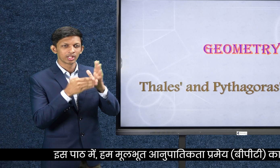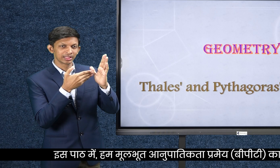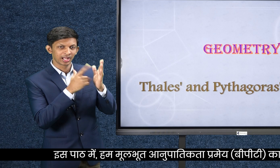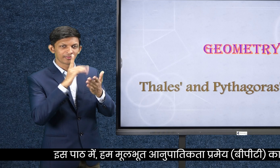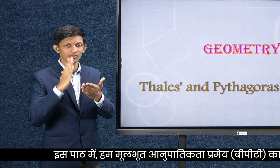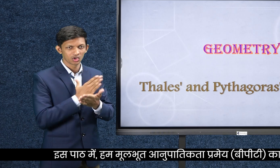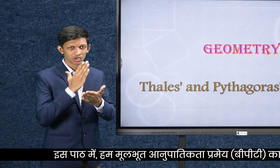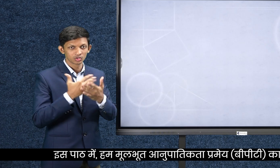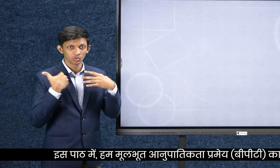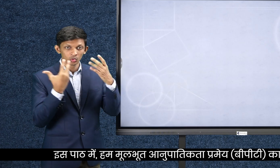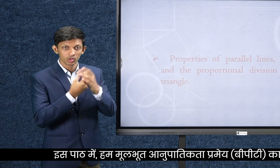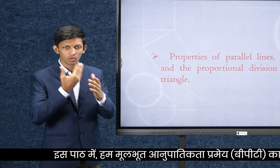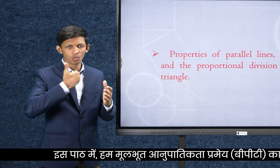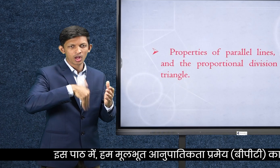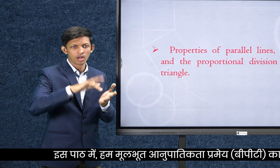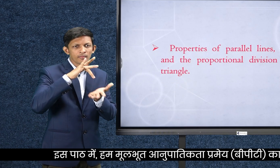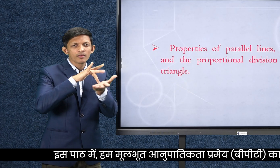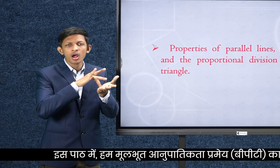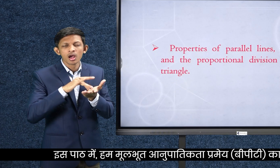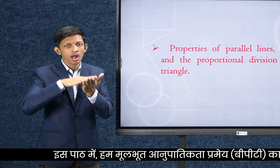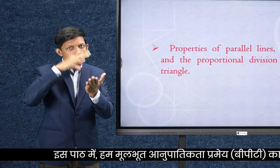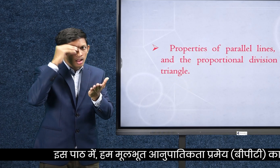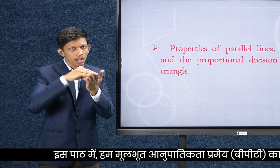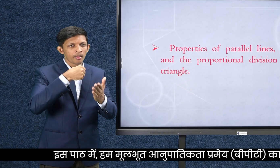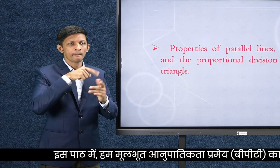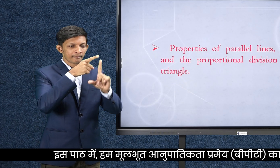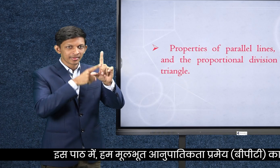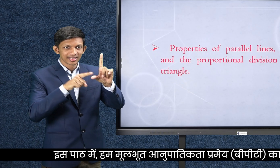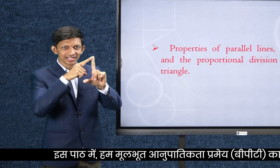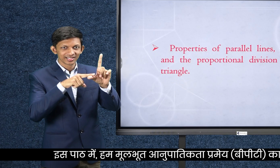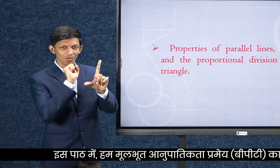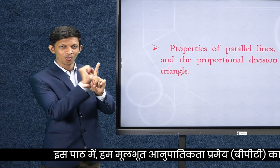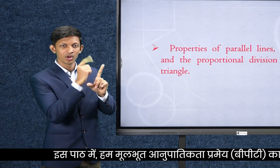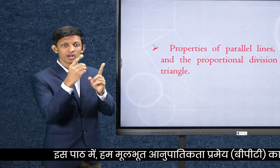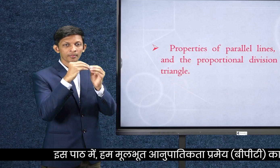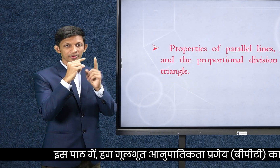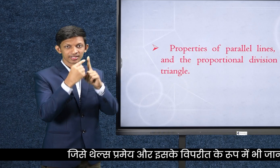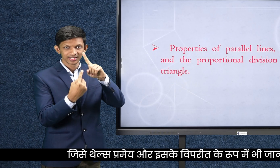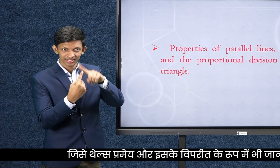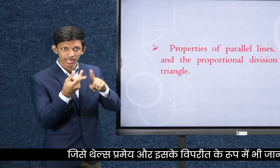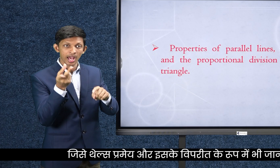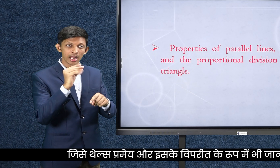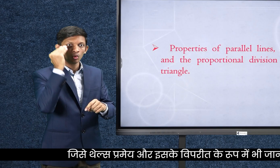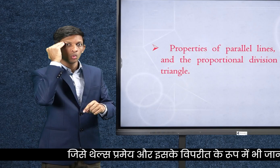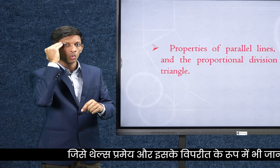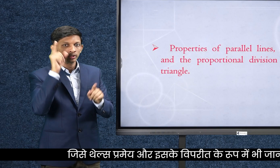इस पाठ में हम मूलभूत अनुपातिकता प्रमेय का पता लगाएंगे, जिसे तेल्स प्रमेय